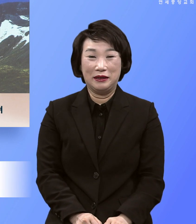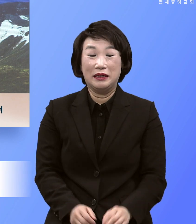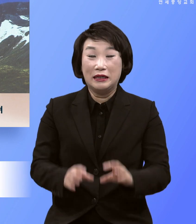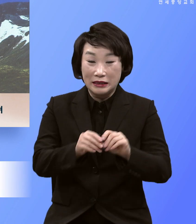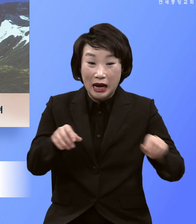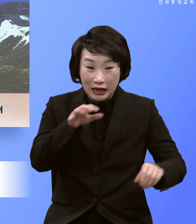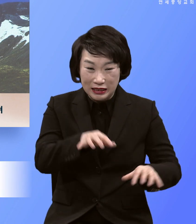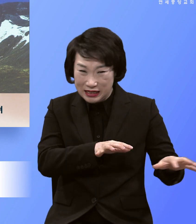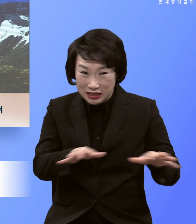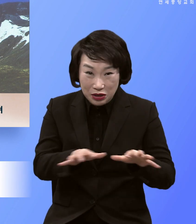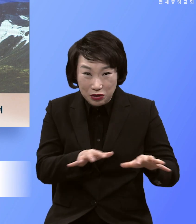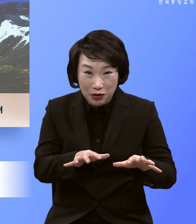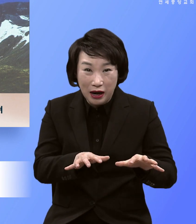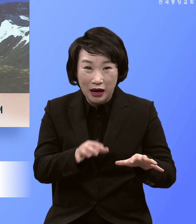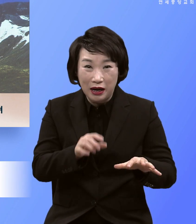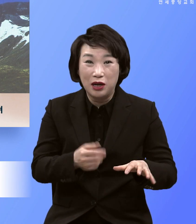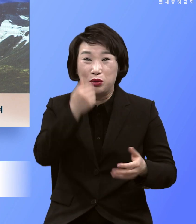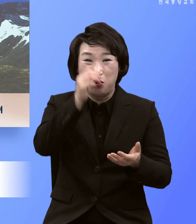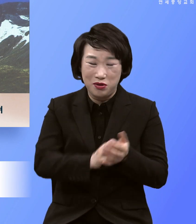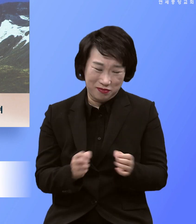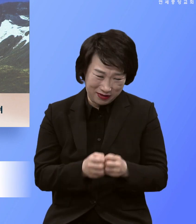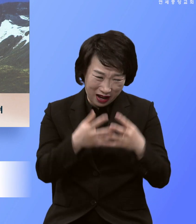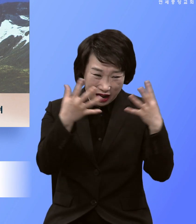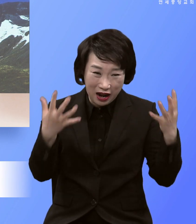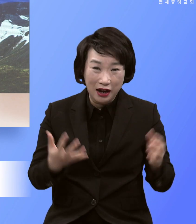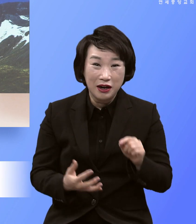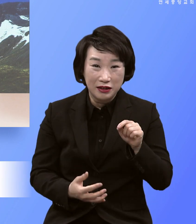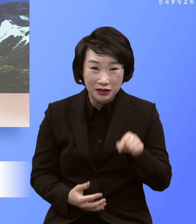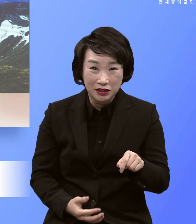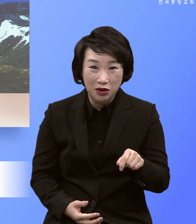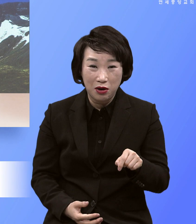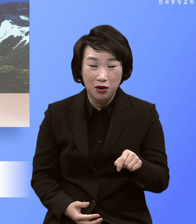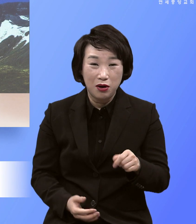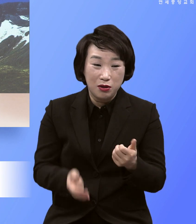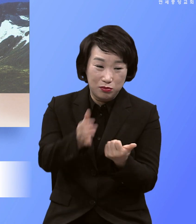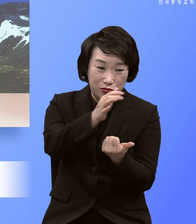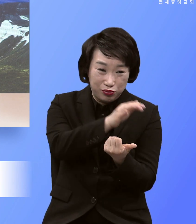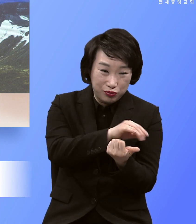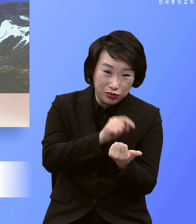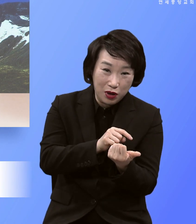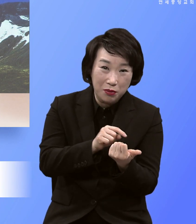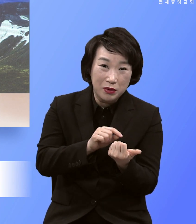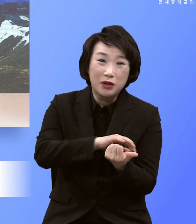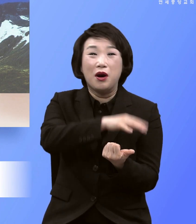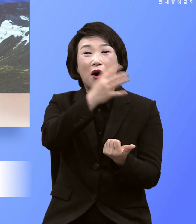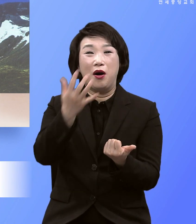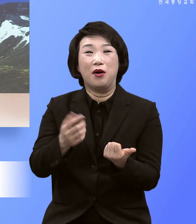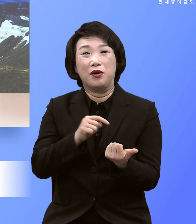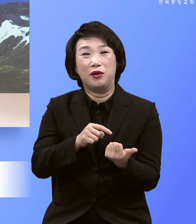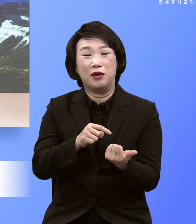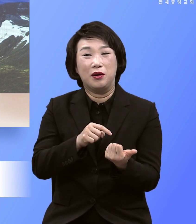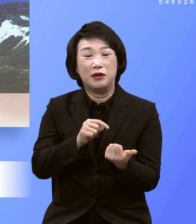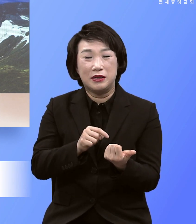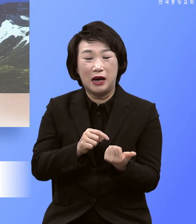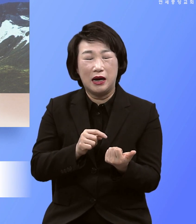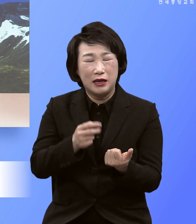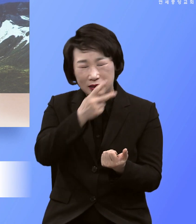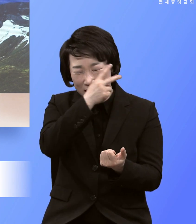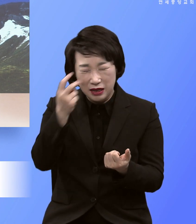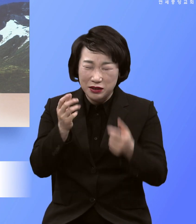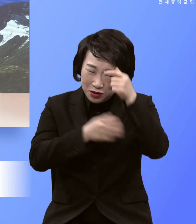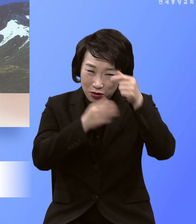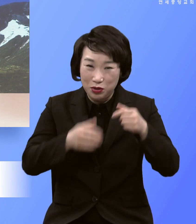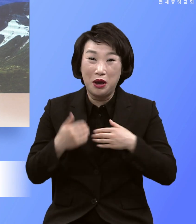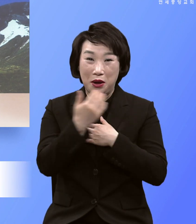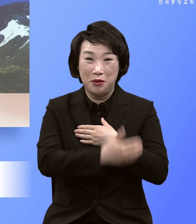땅이 진동하며 바위가 터지며 무덤들이 열리며 자던